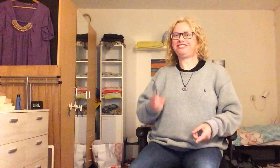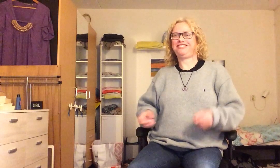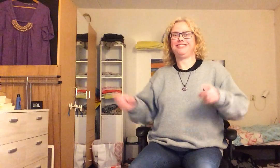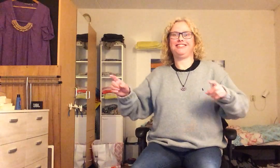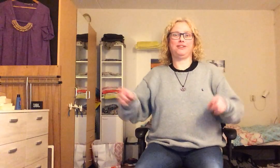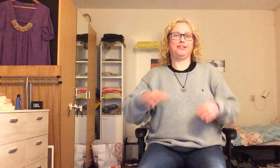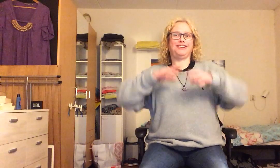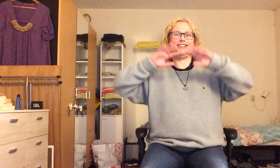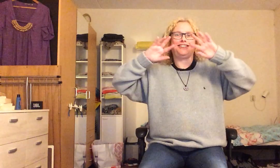hey you.